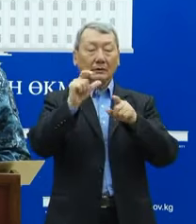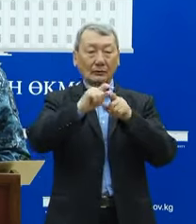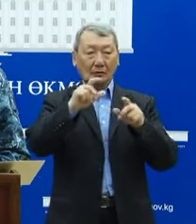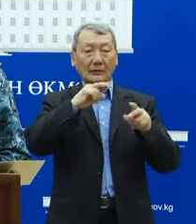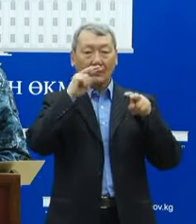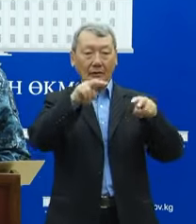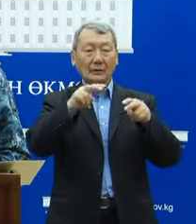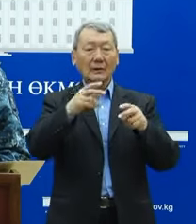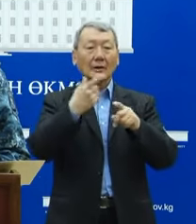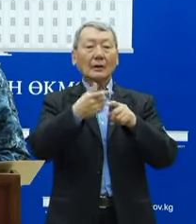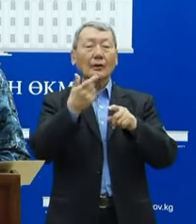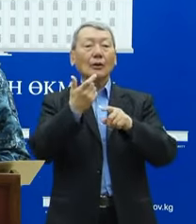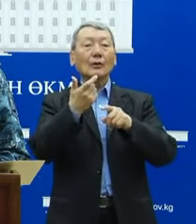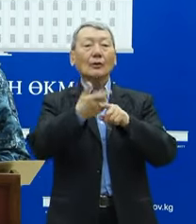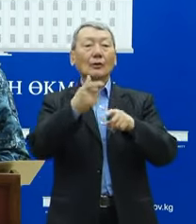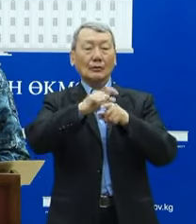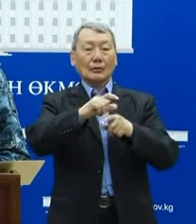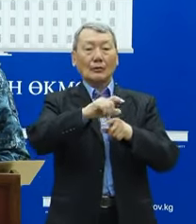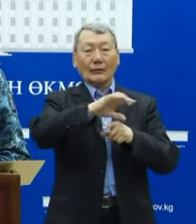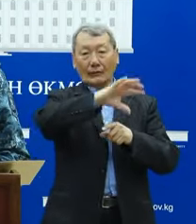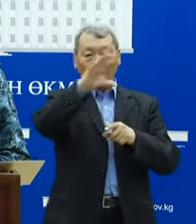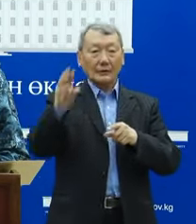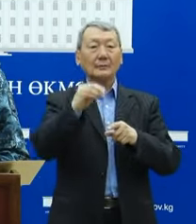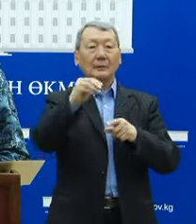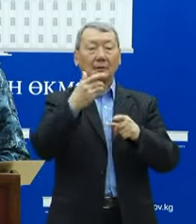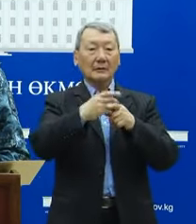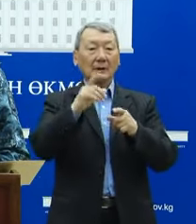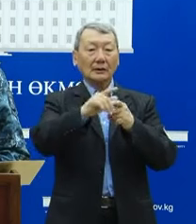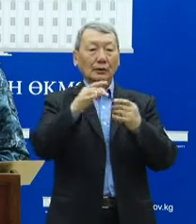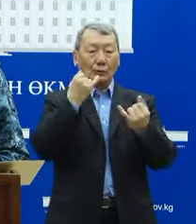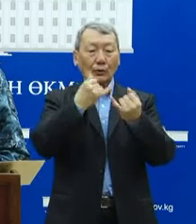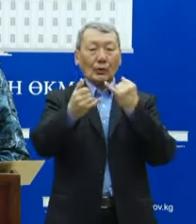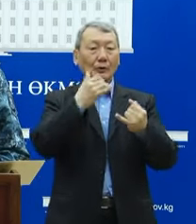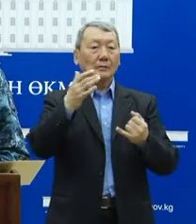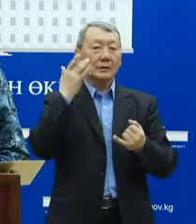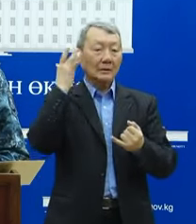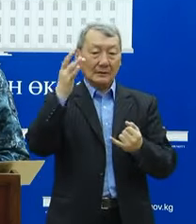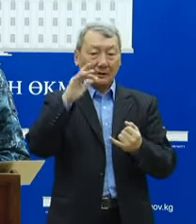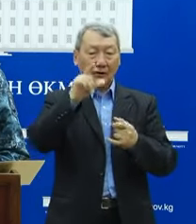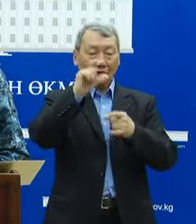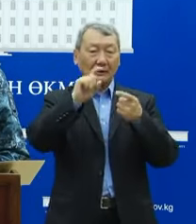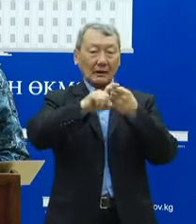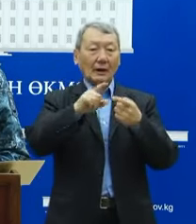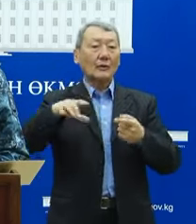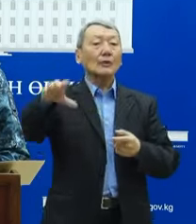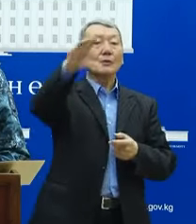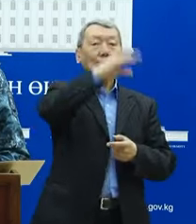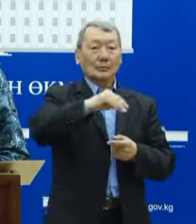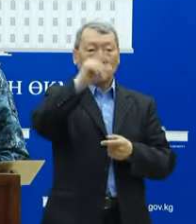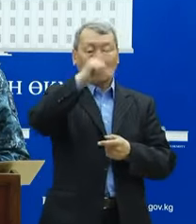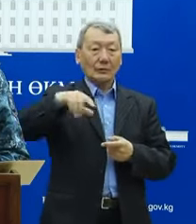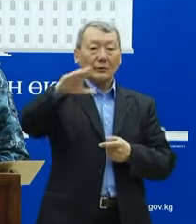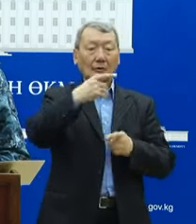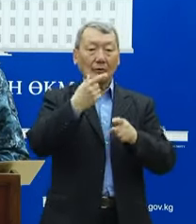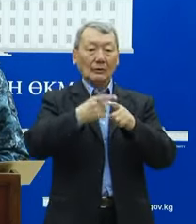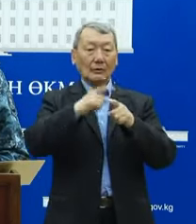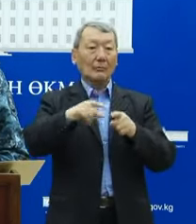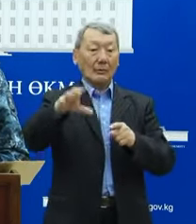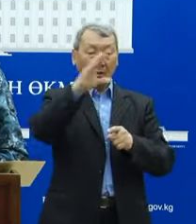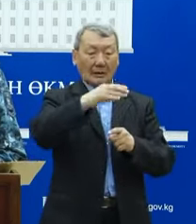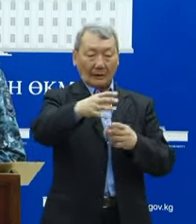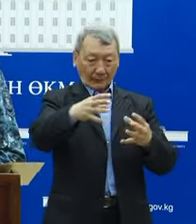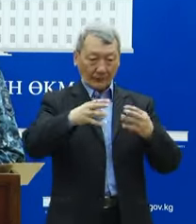багыттылууда. Сабырдын түбү сары алтын дегендей, кыргыз элим бул илдетти сабырдуулук, кайраттуулук менен